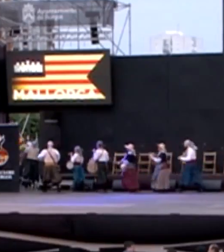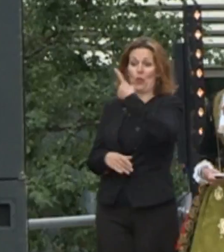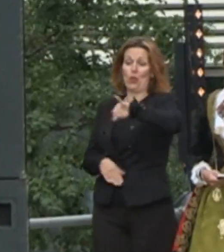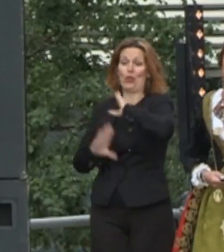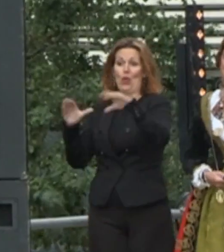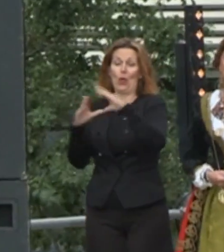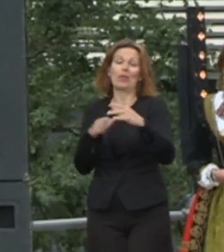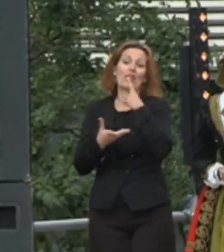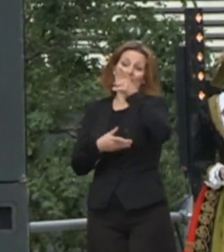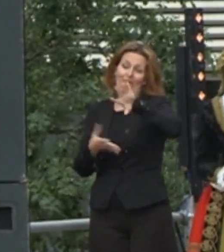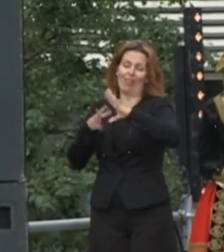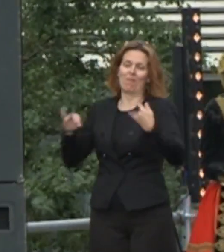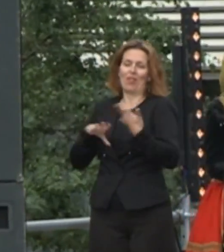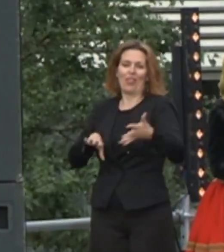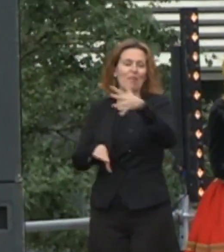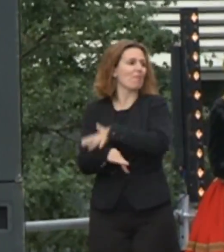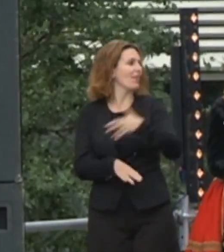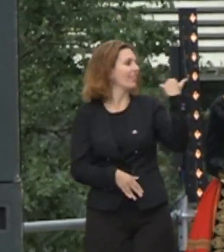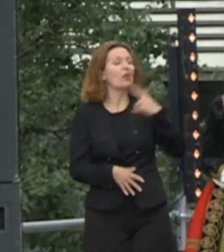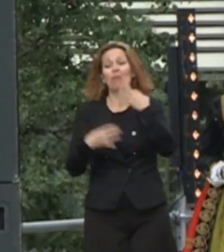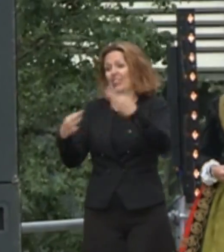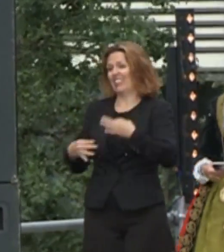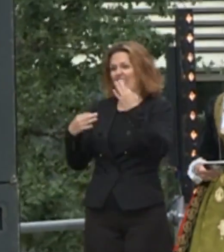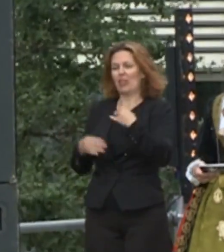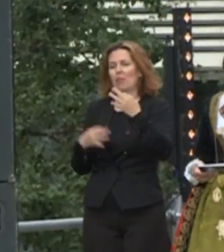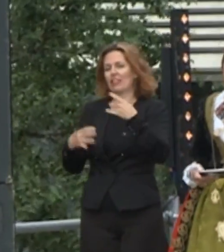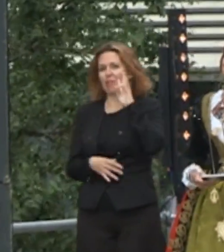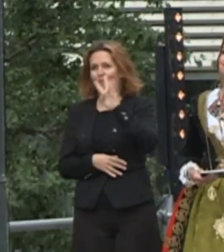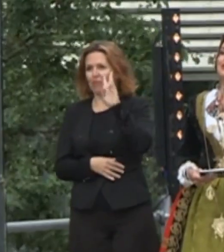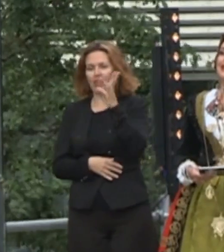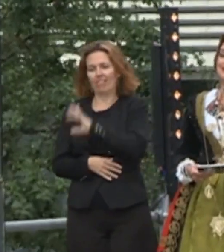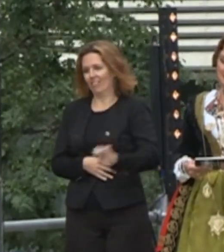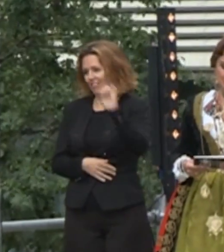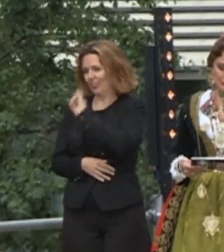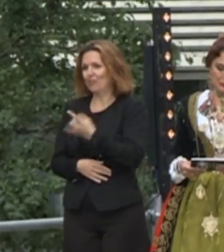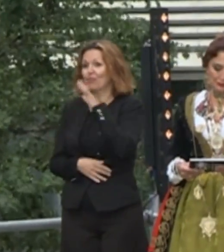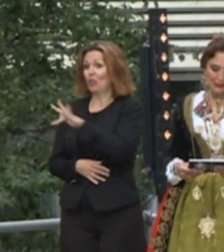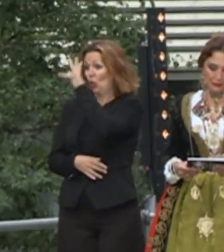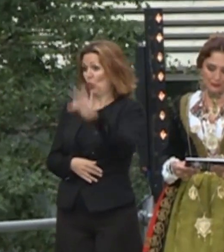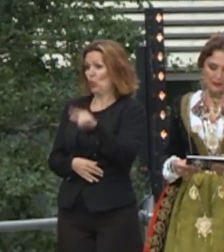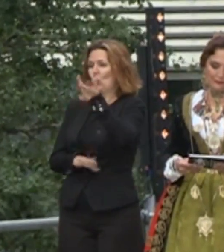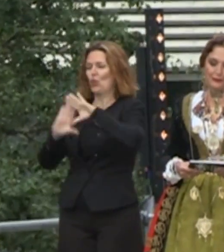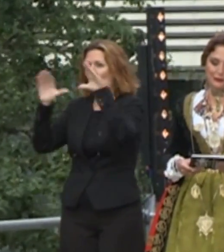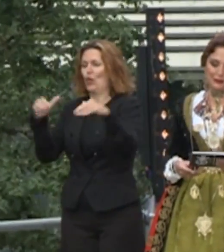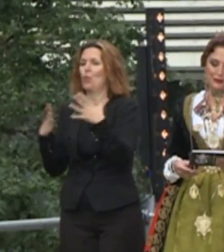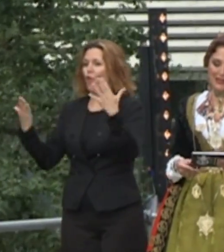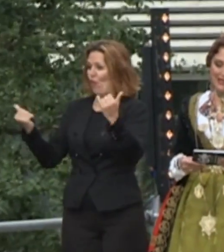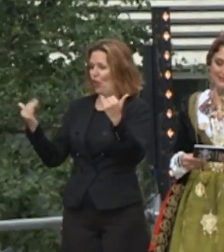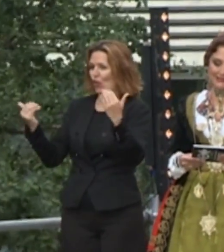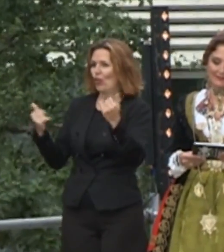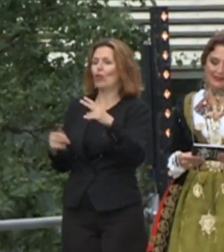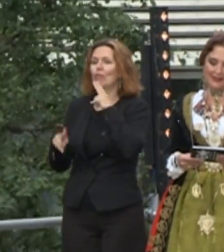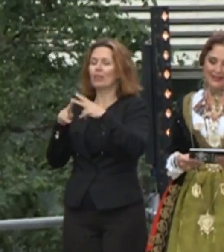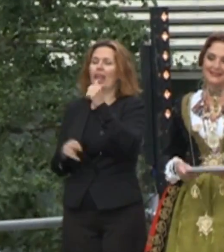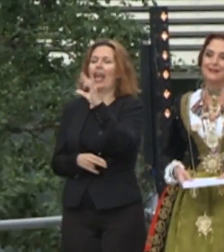compañeros y amigos de Mallorca, como siempre que les hemos visto. Es el turno del grupo folclórico